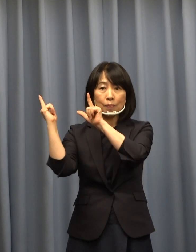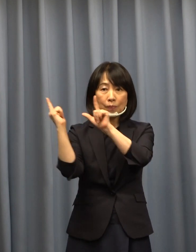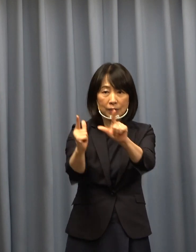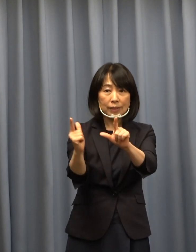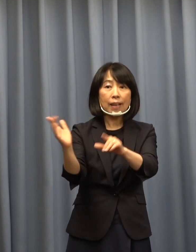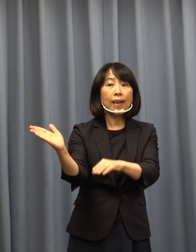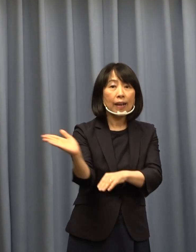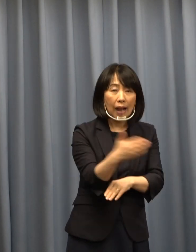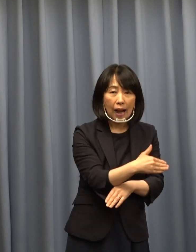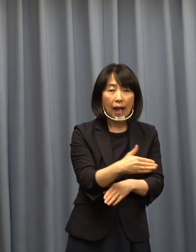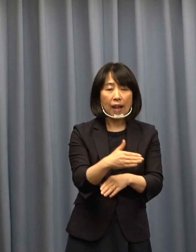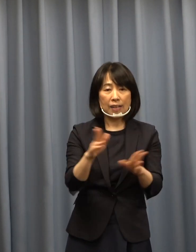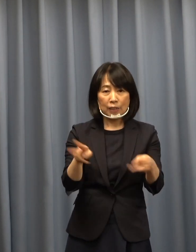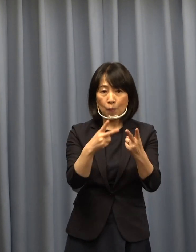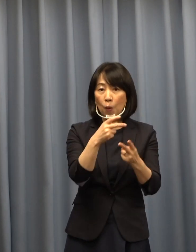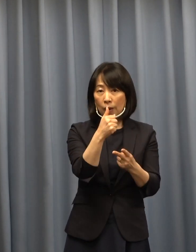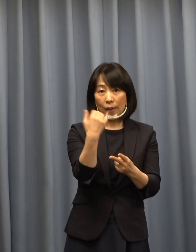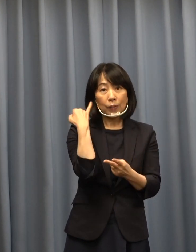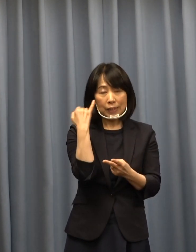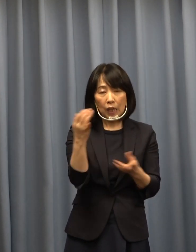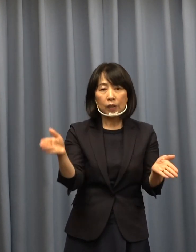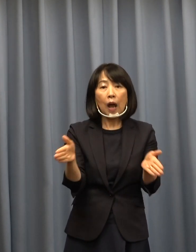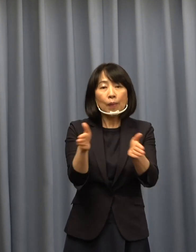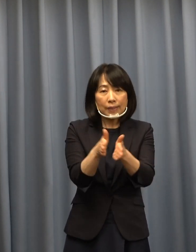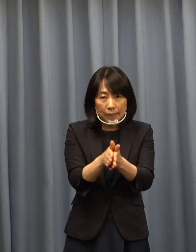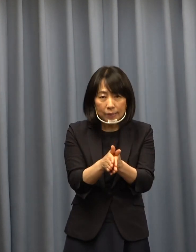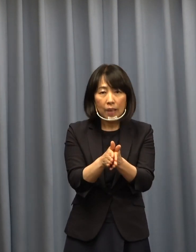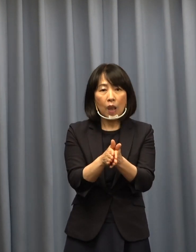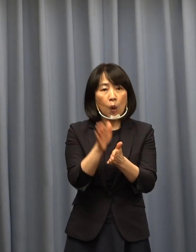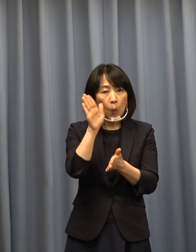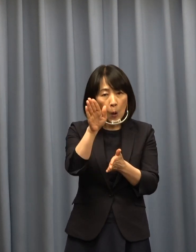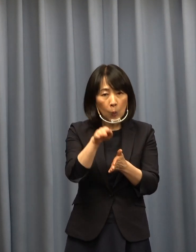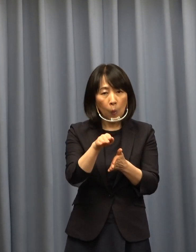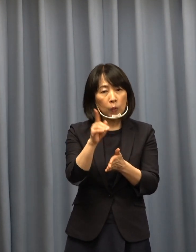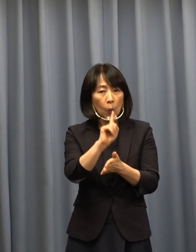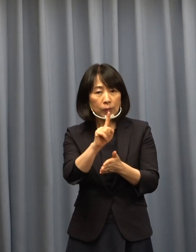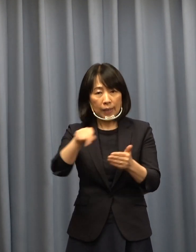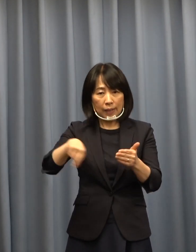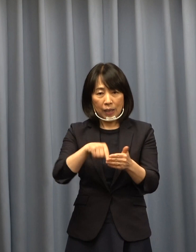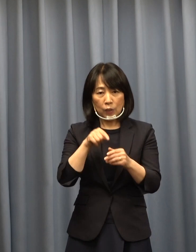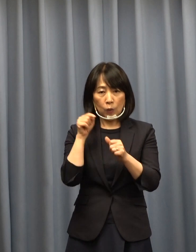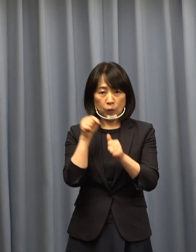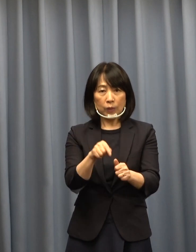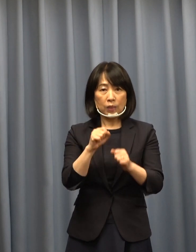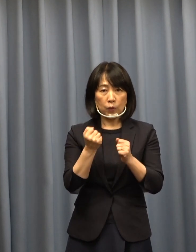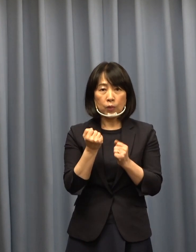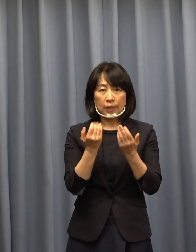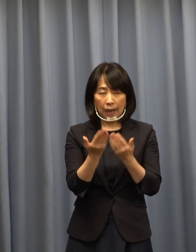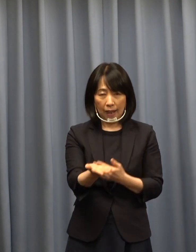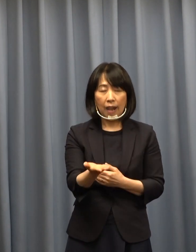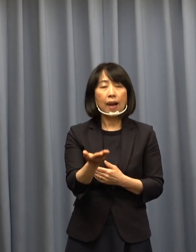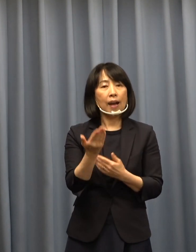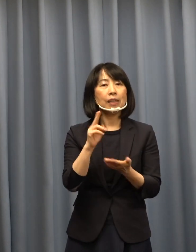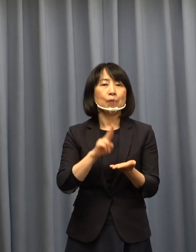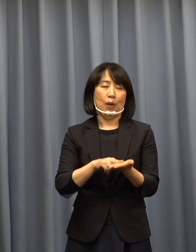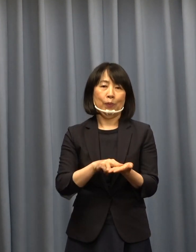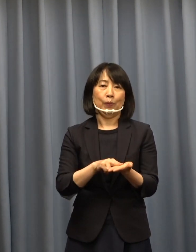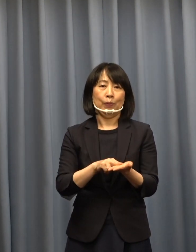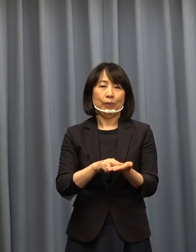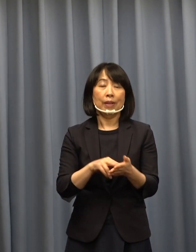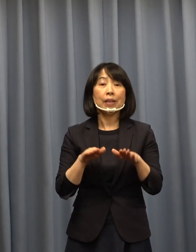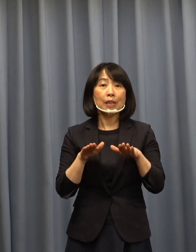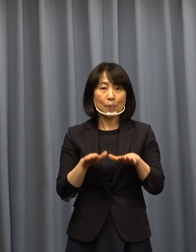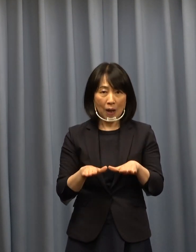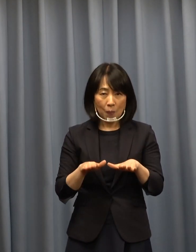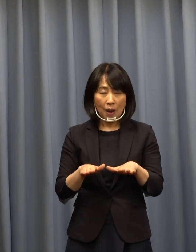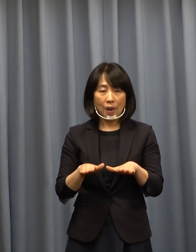方のとのご意見を照らし合わせながら最終的に措置については決定をすることになりますが、現時点では大きくドラス